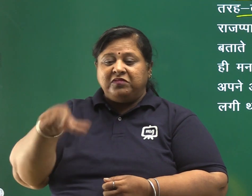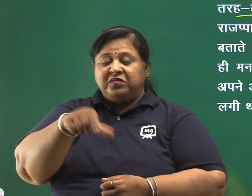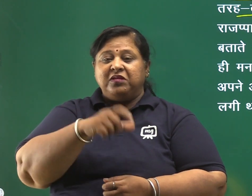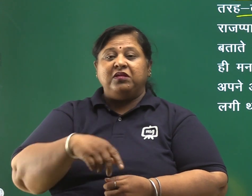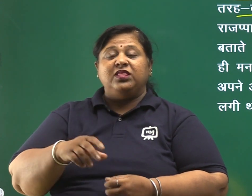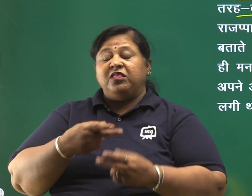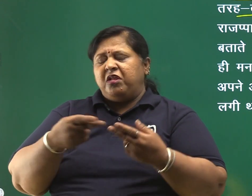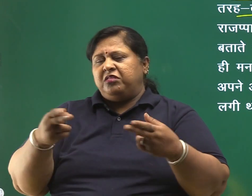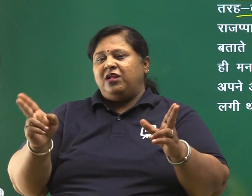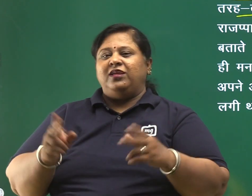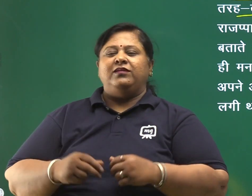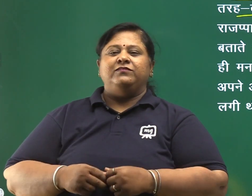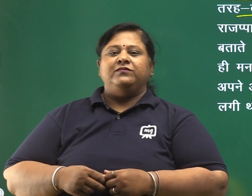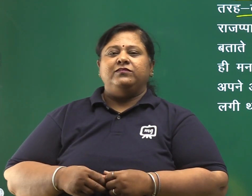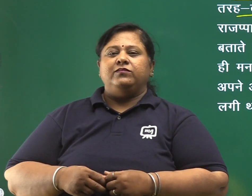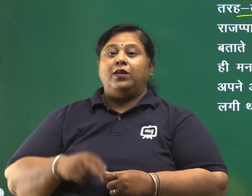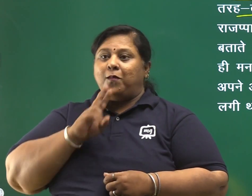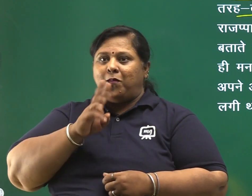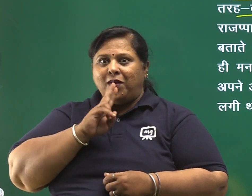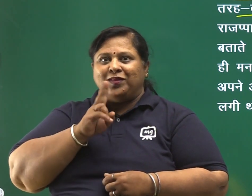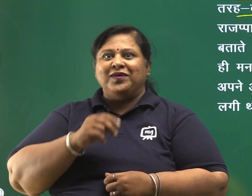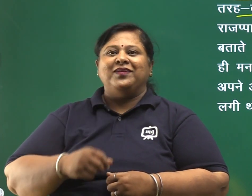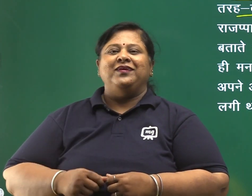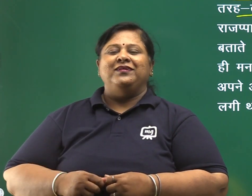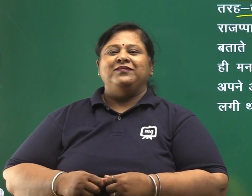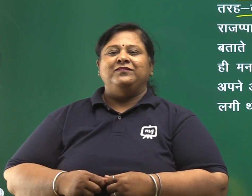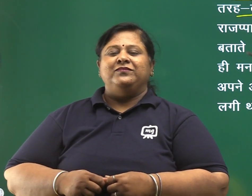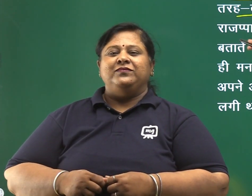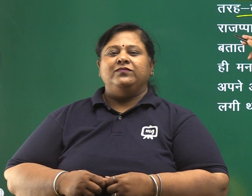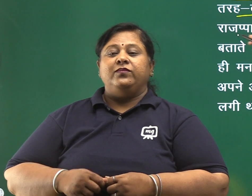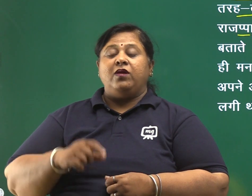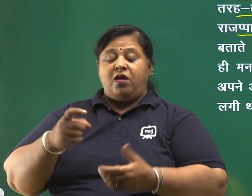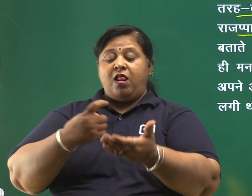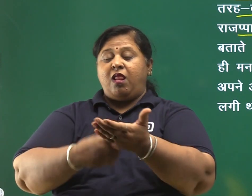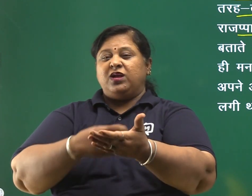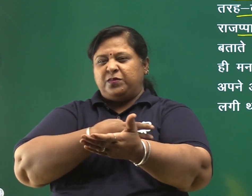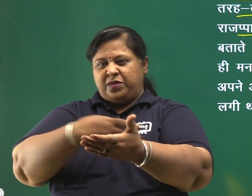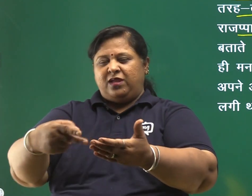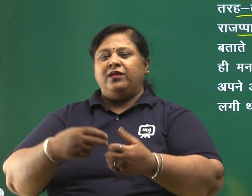तरह तरह की बातें करके राजप्पा के